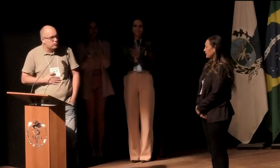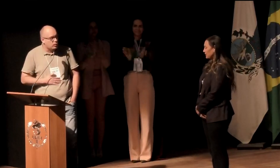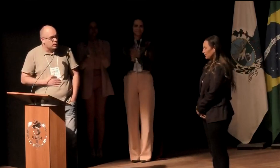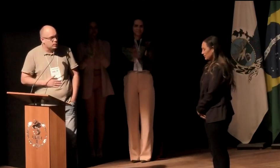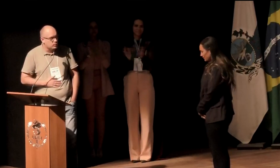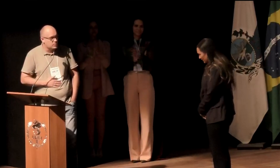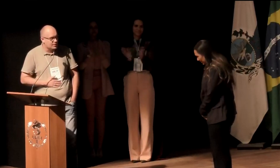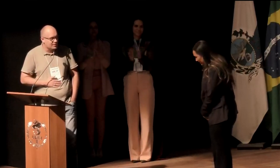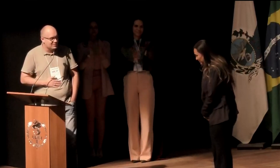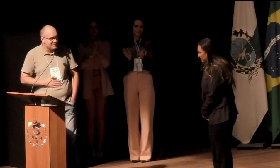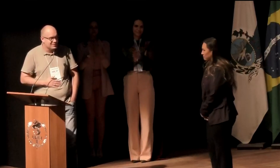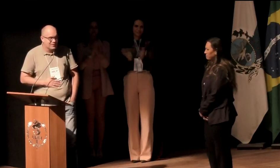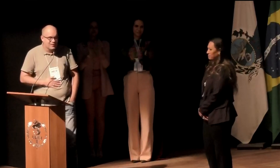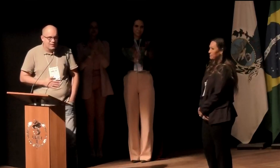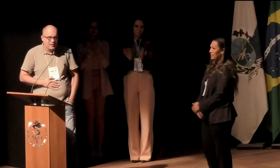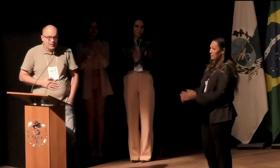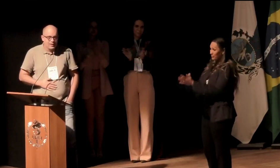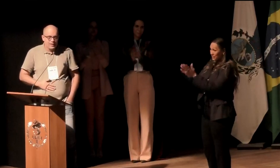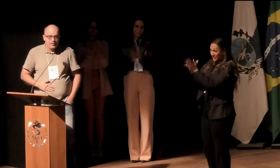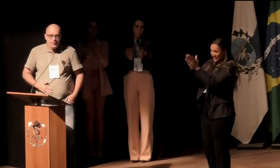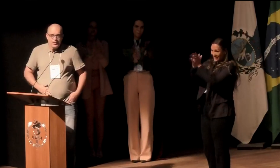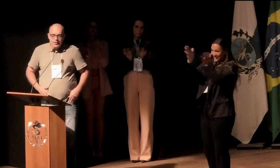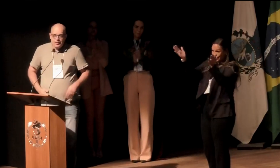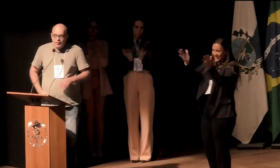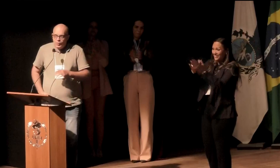terem recebido fora aqui no Rio de Janeiro